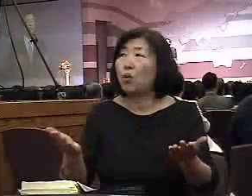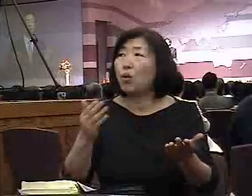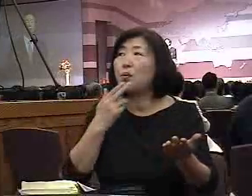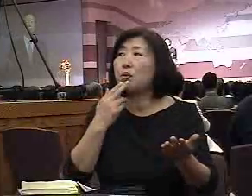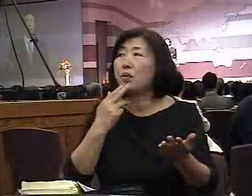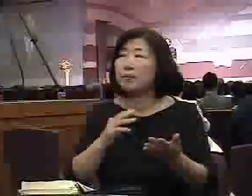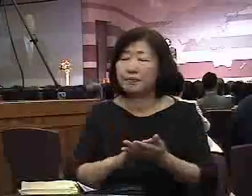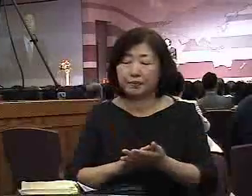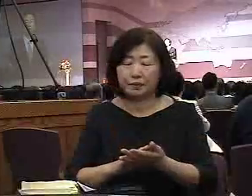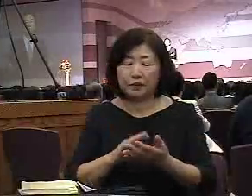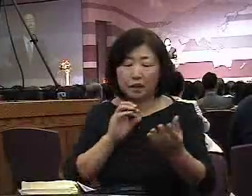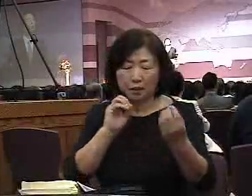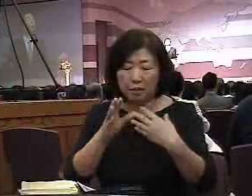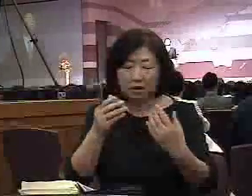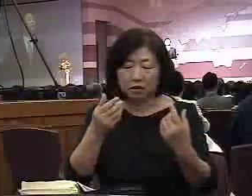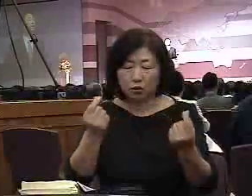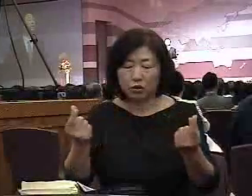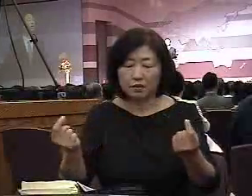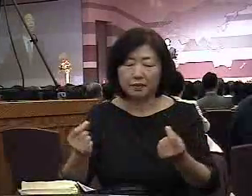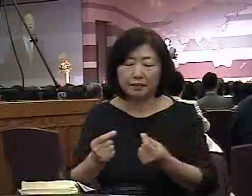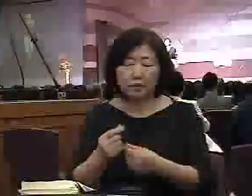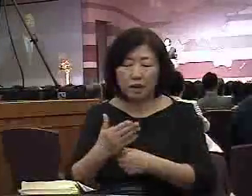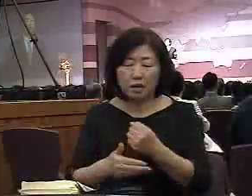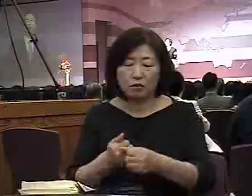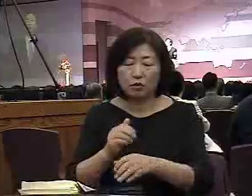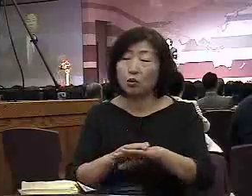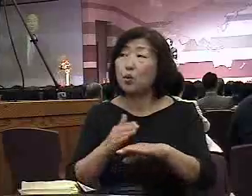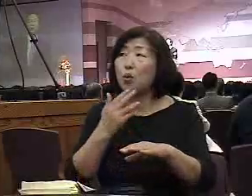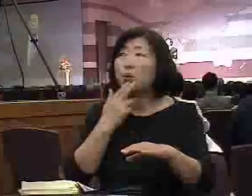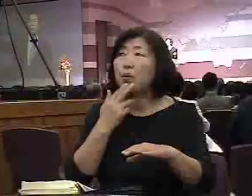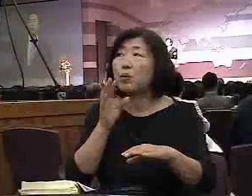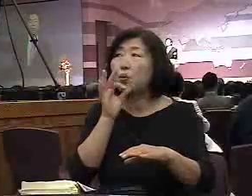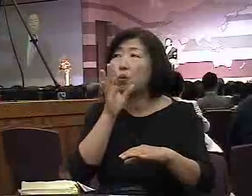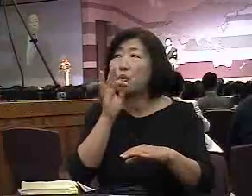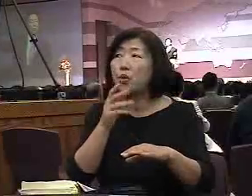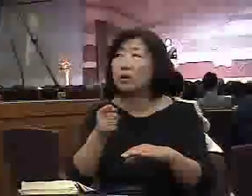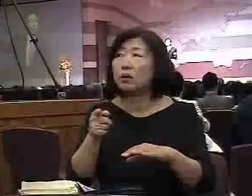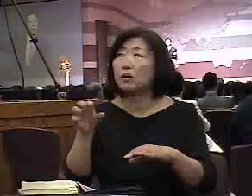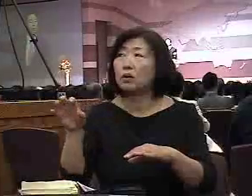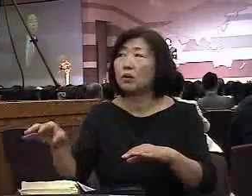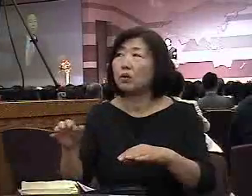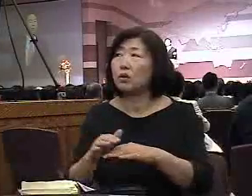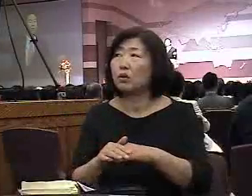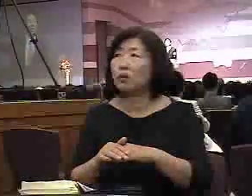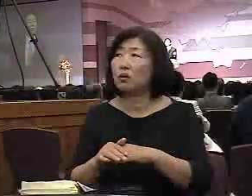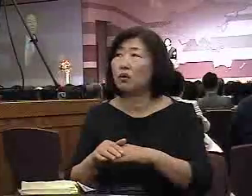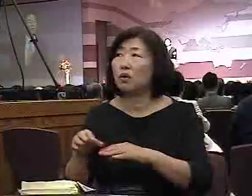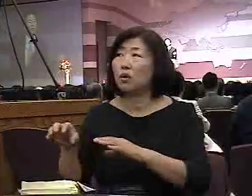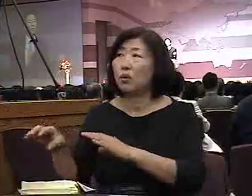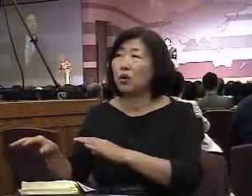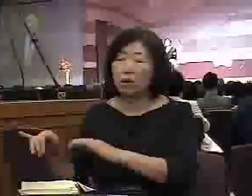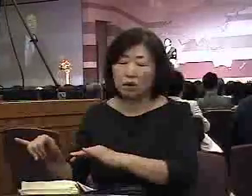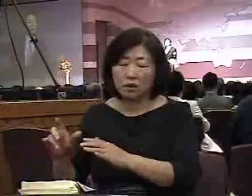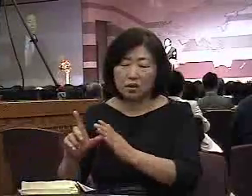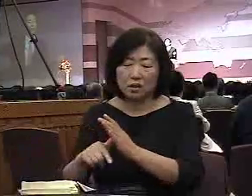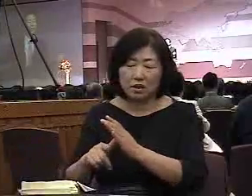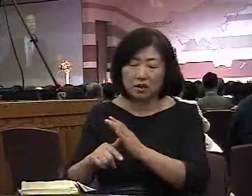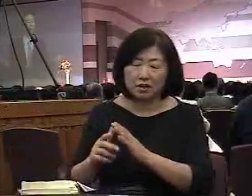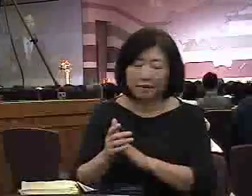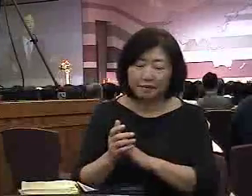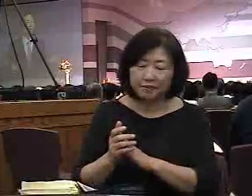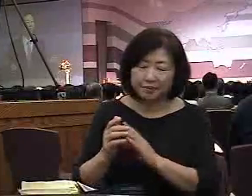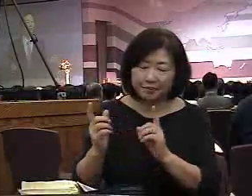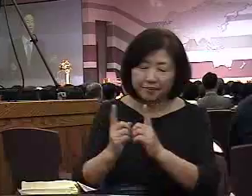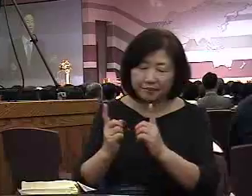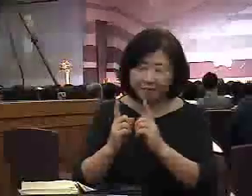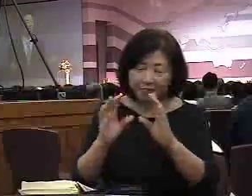그렇게 우리가 대답하고 있는 거예요. 하나님 손이 없어요. 그거 저기 구석에 좀 두세요. 내가 나중에 시간 나면 한번 그 예수님을